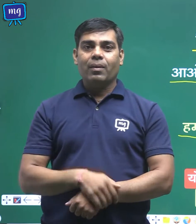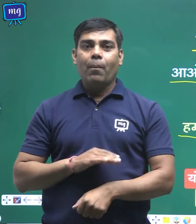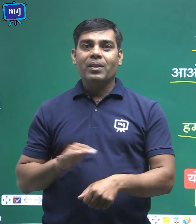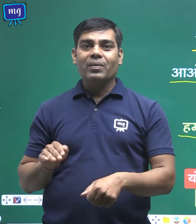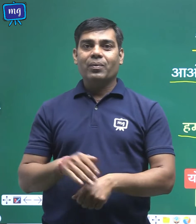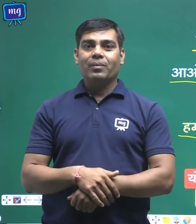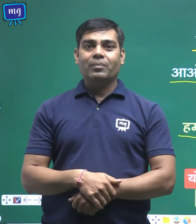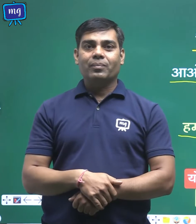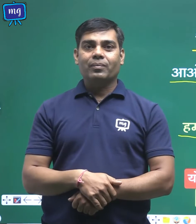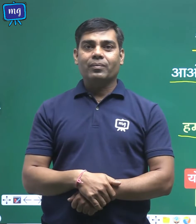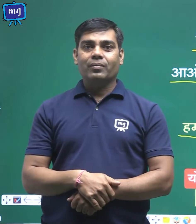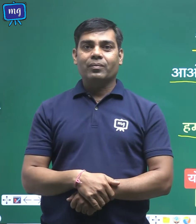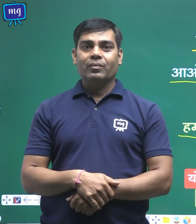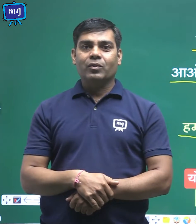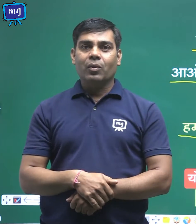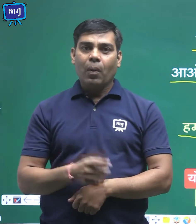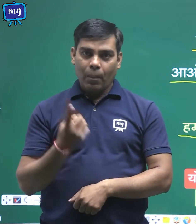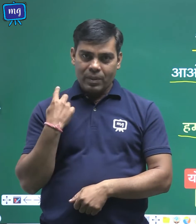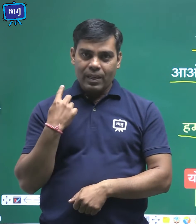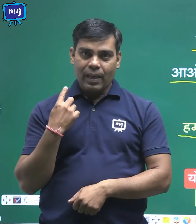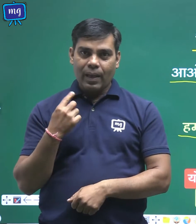बच्चों, पिछले भाग में